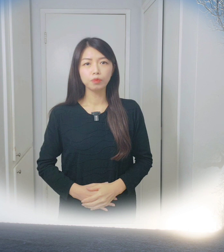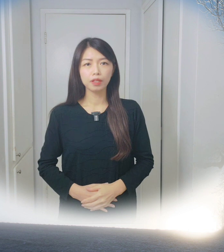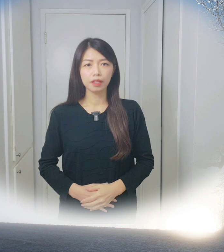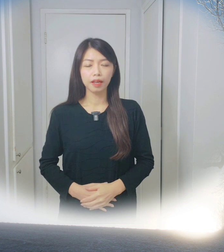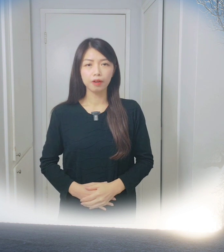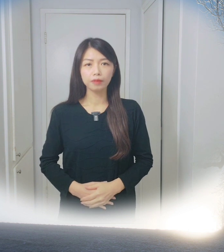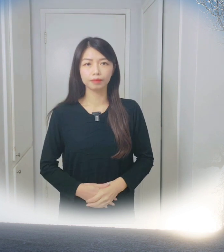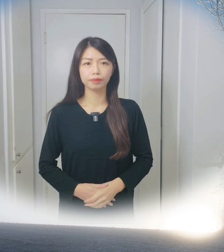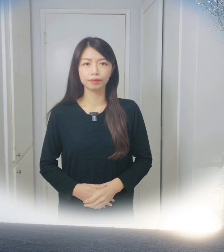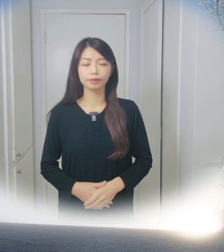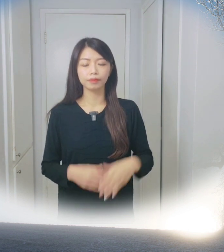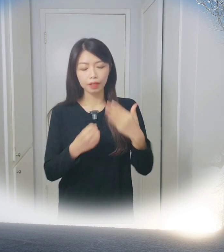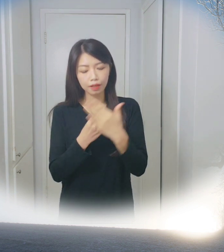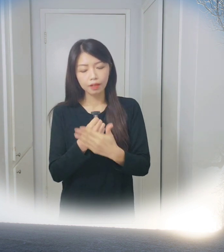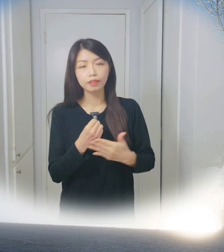다시 처음부터 해드릴게요.